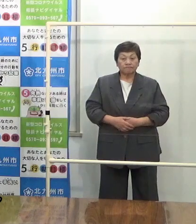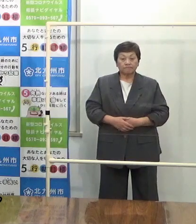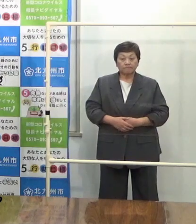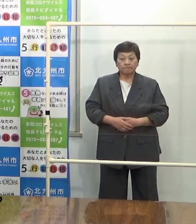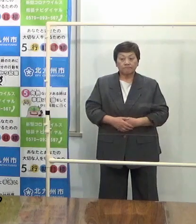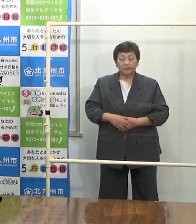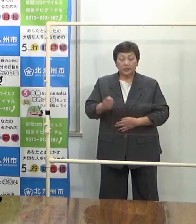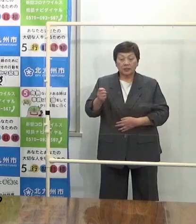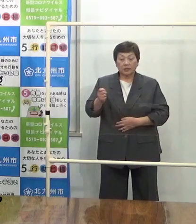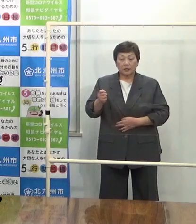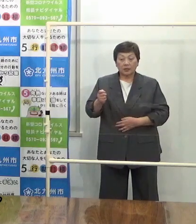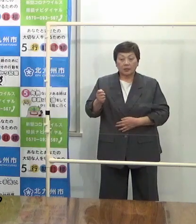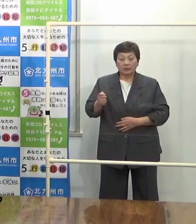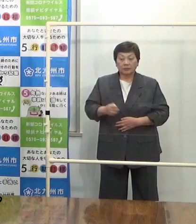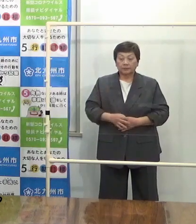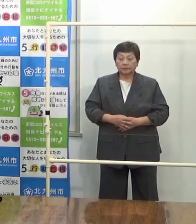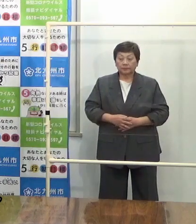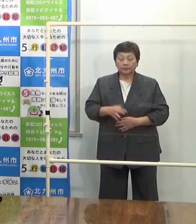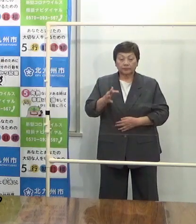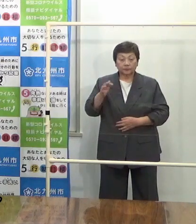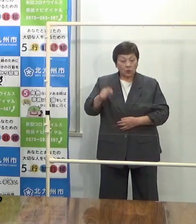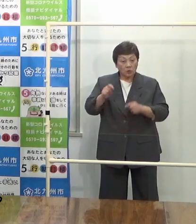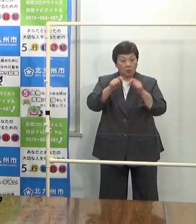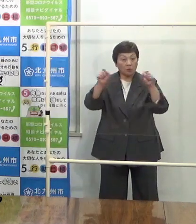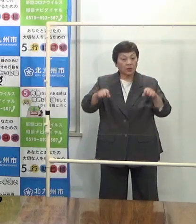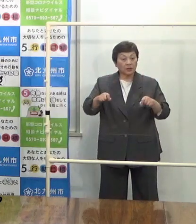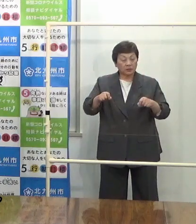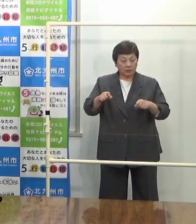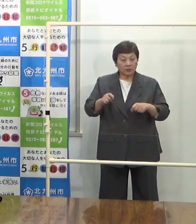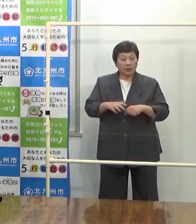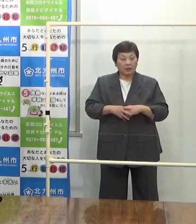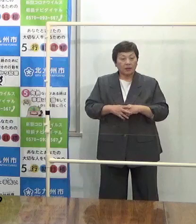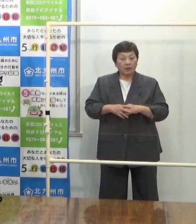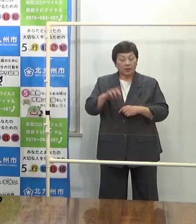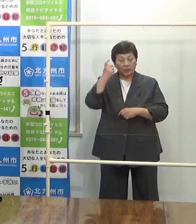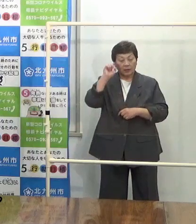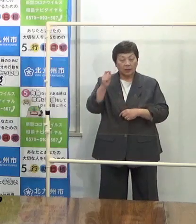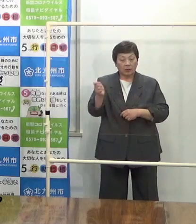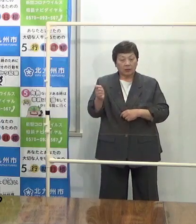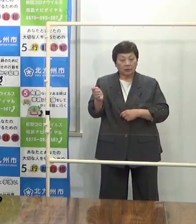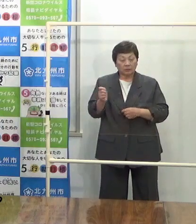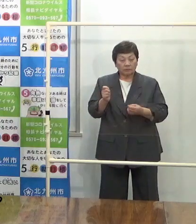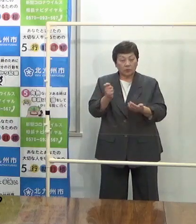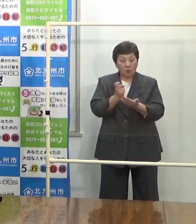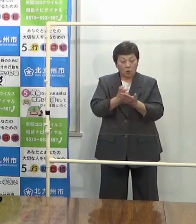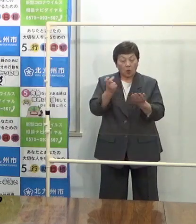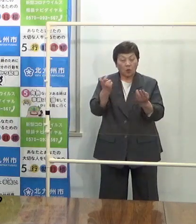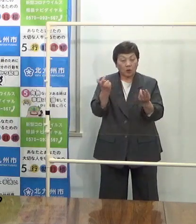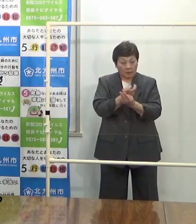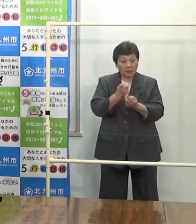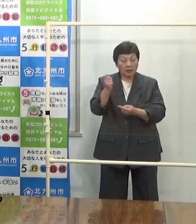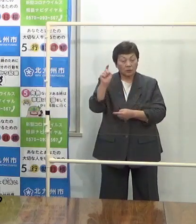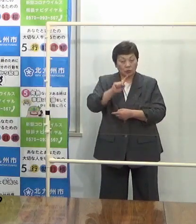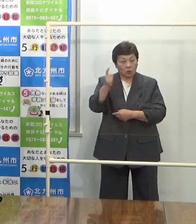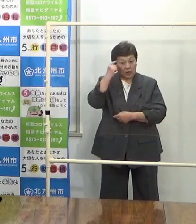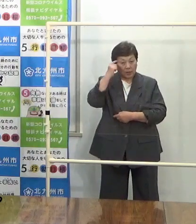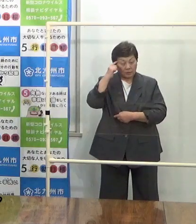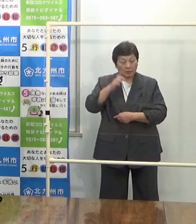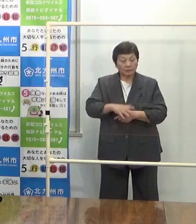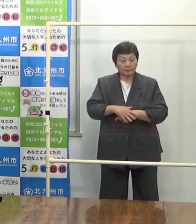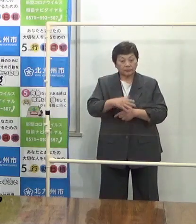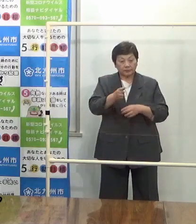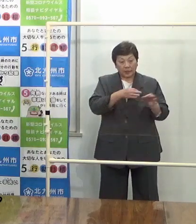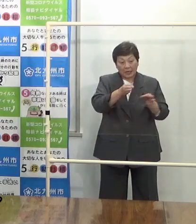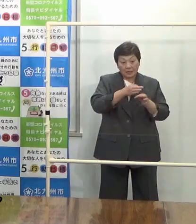罰則という問題についてどう考えるかということがございました。この飲食店に対する命